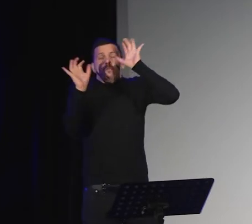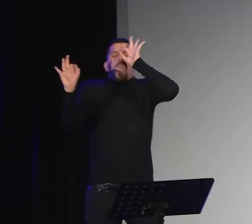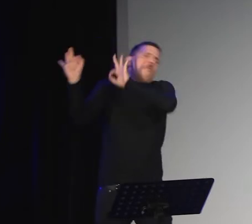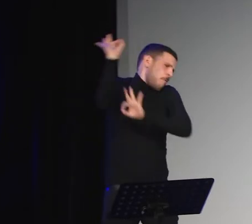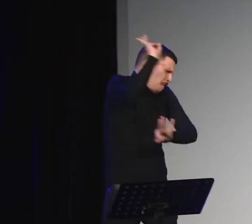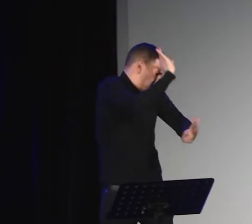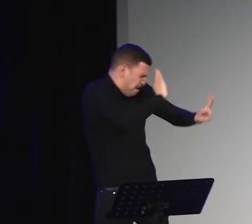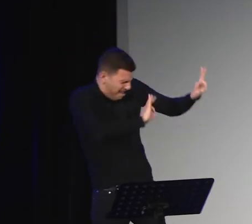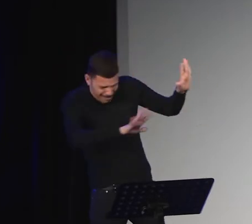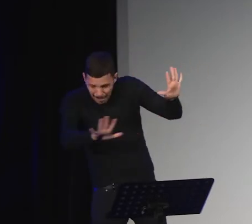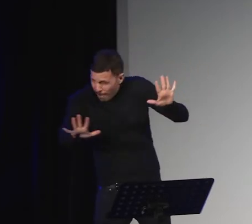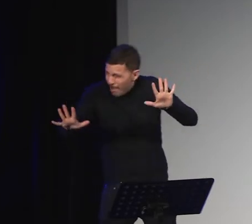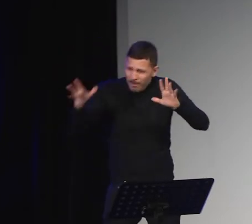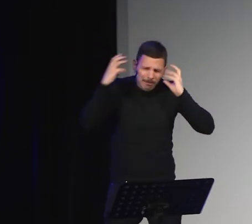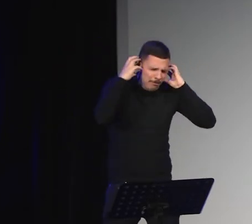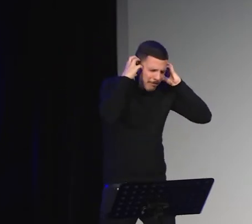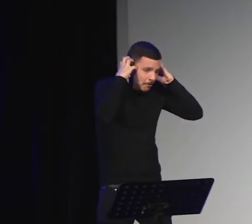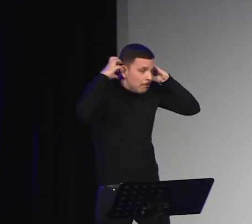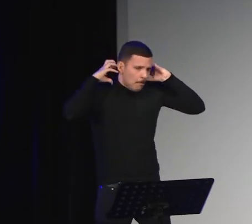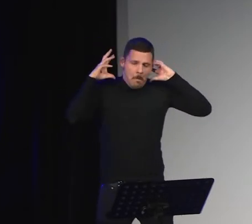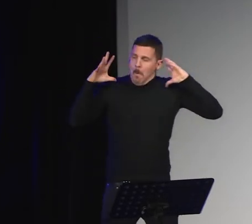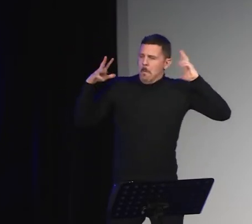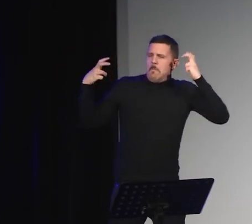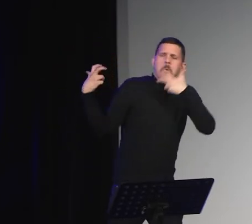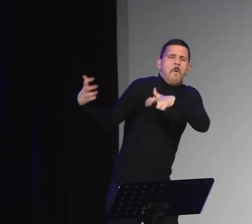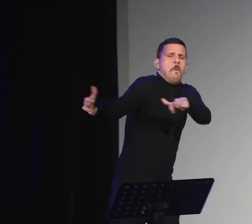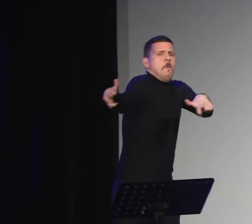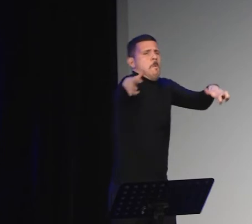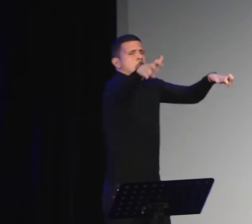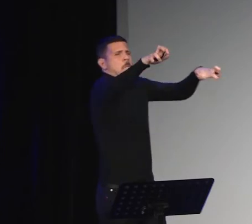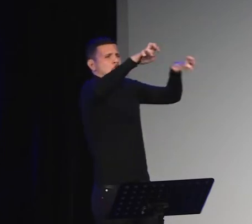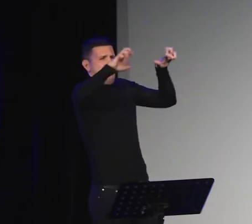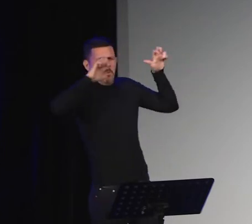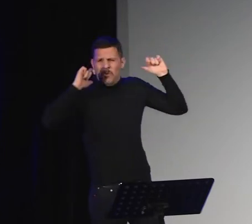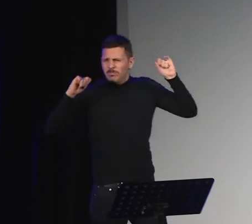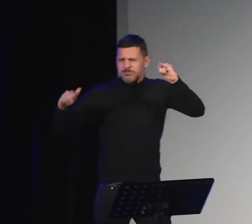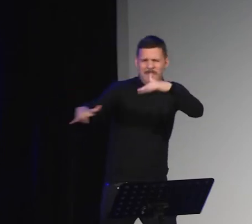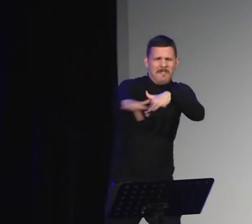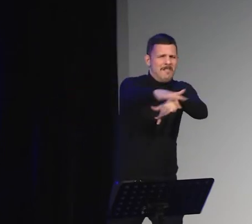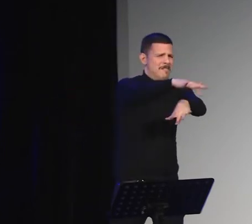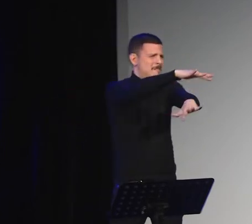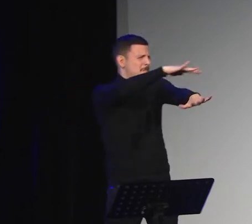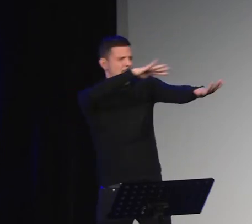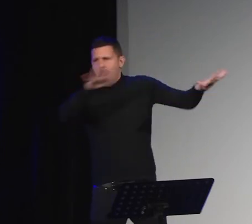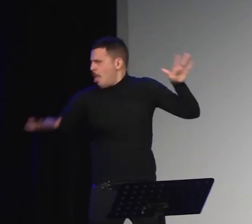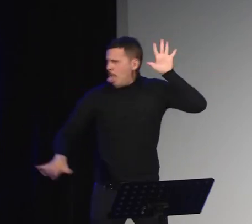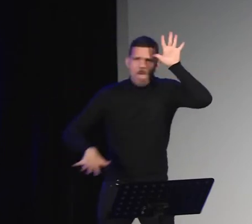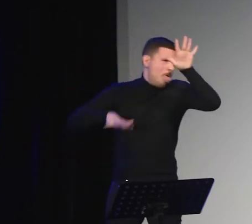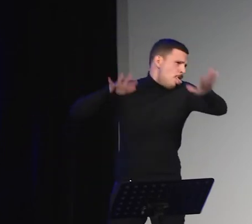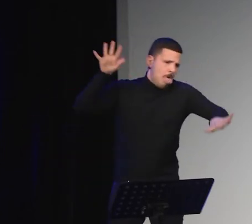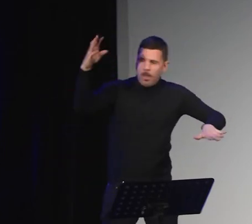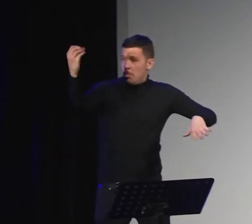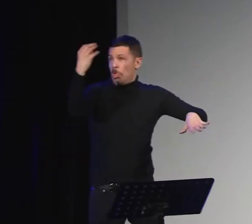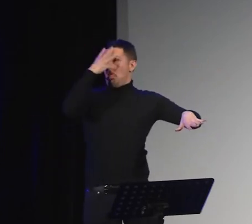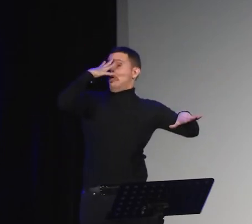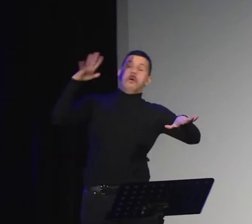réveille. Elle retira ses écouteurs. C'était un choc. La lumière, les gens, les sons, le vieux, sa tête, elle venait de passer d'une